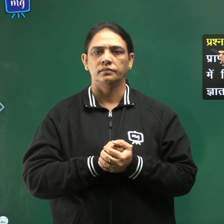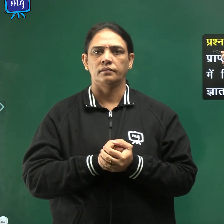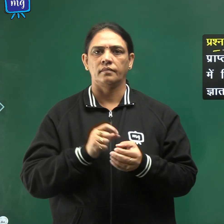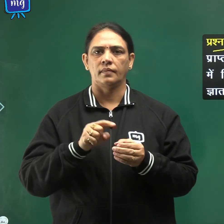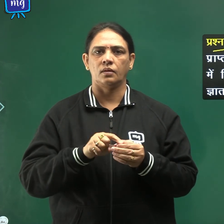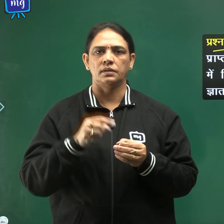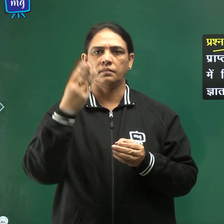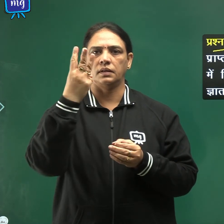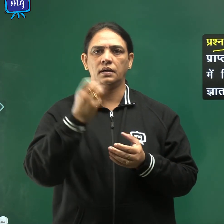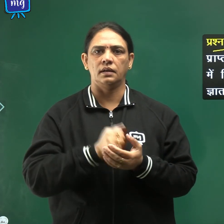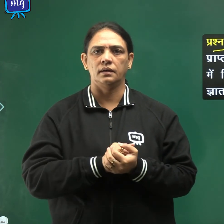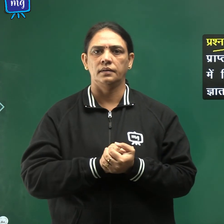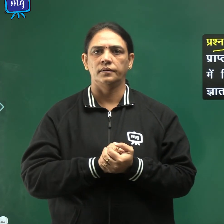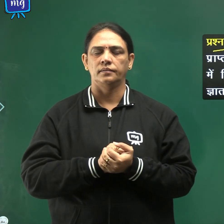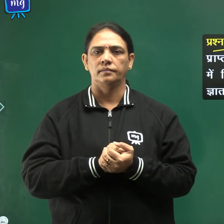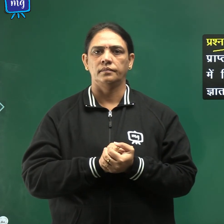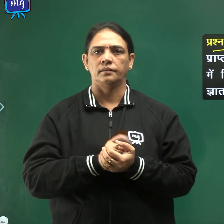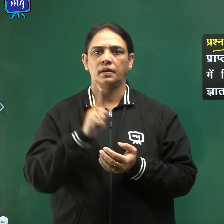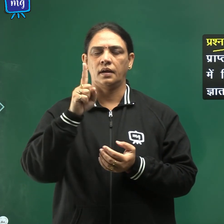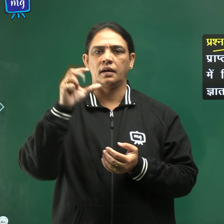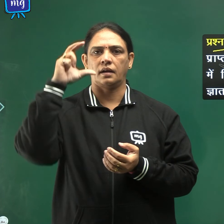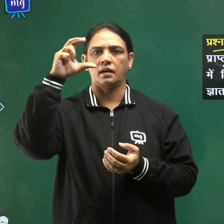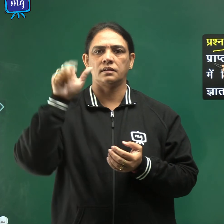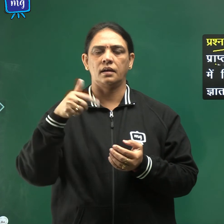प्रश्न नंबर 3, एक कक्षा के